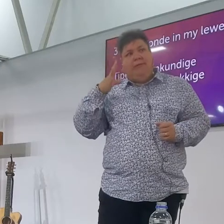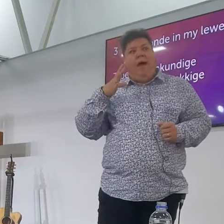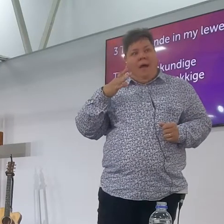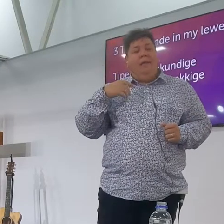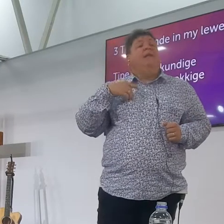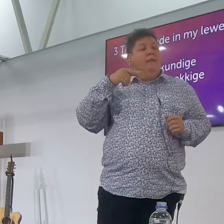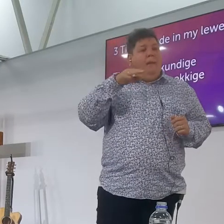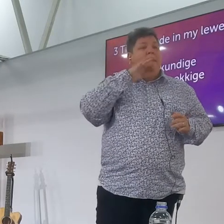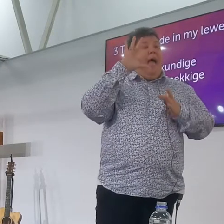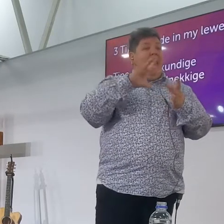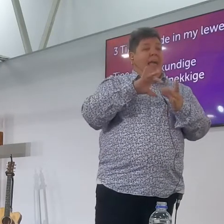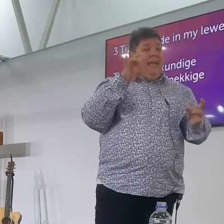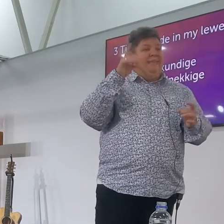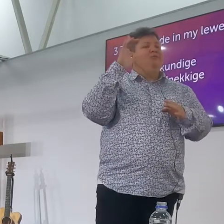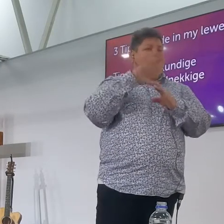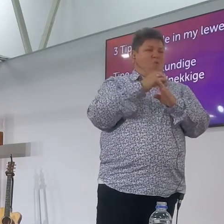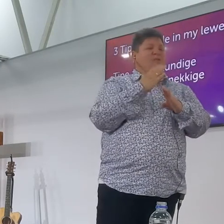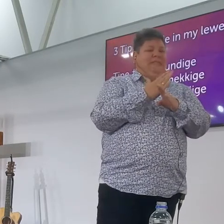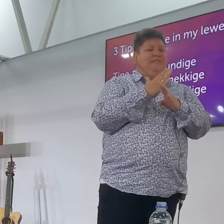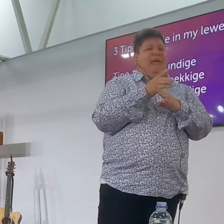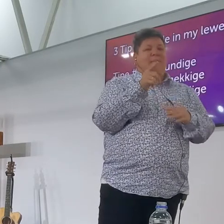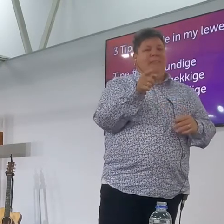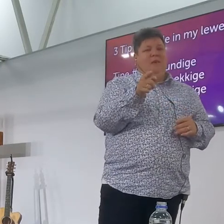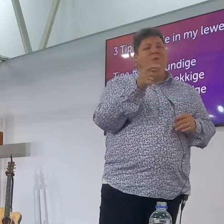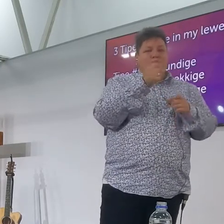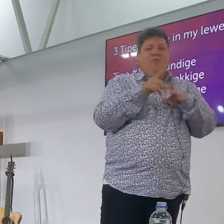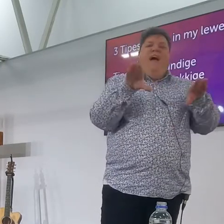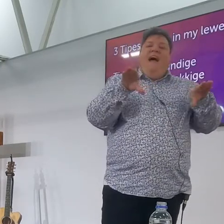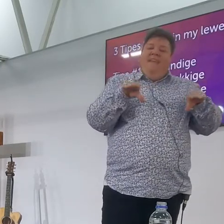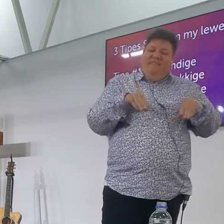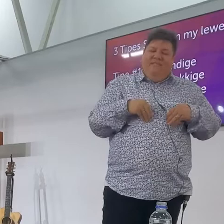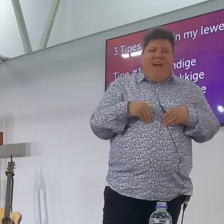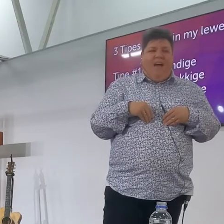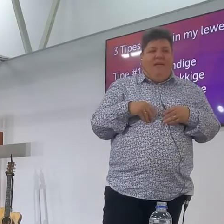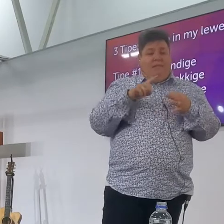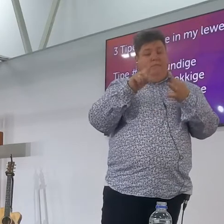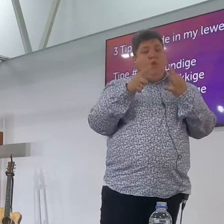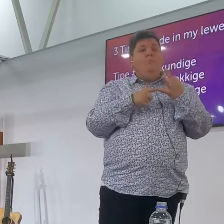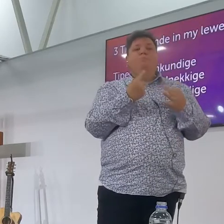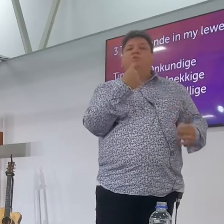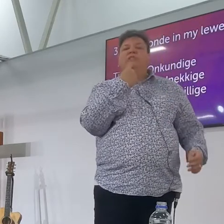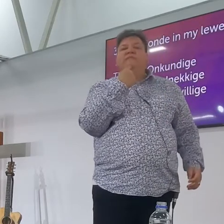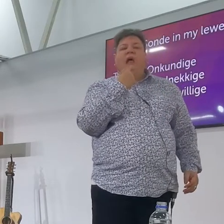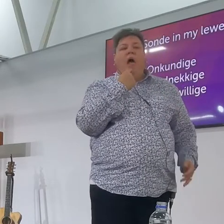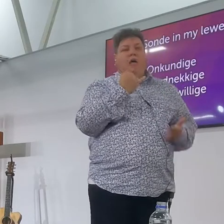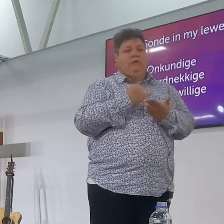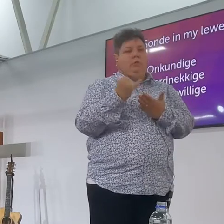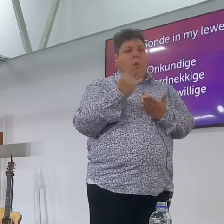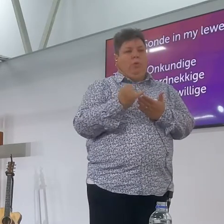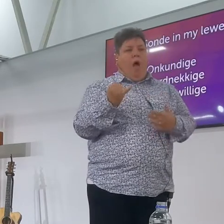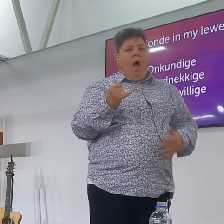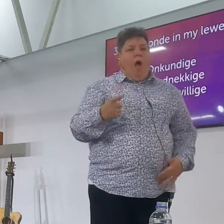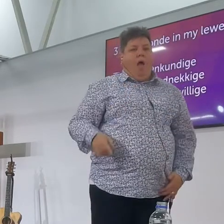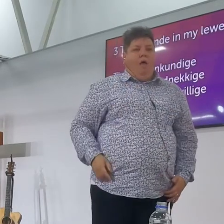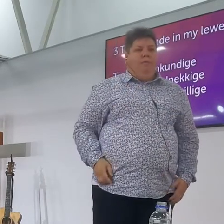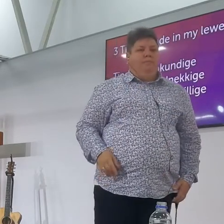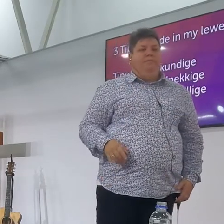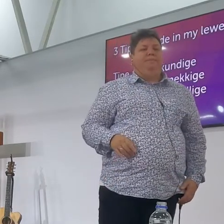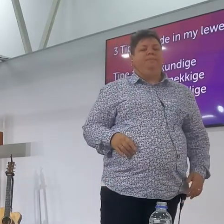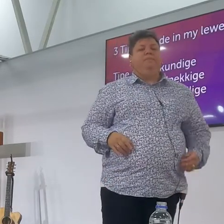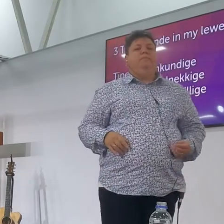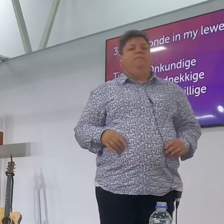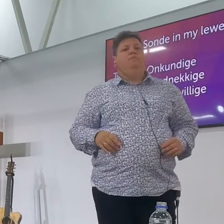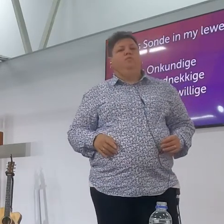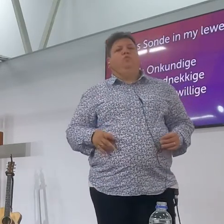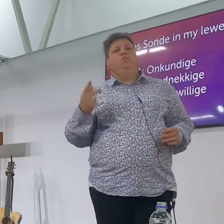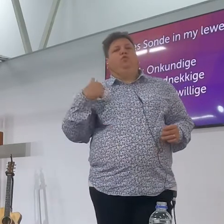Heilige Gees is nog besig om te werk in jou lewe. Die probleem is die derde een en dis moedswillige sonde. Sien, ons kom op 'n punt wat ons sê, ag, weet jy wat, nee, ek